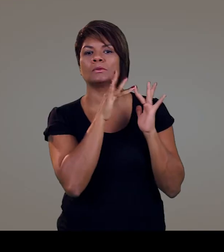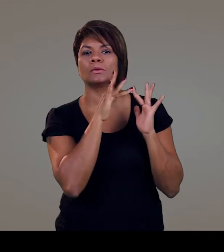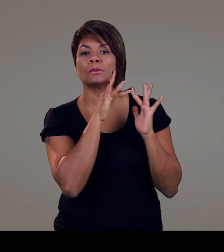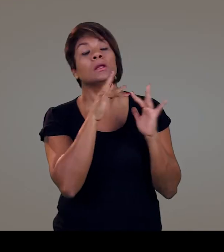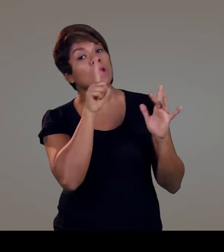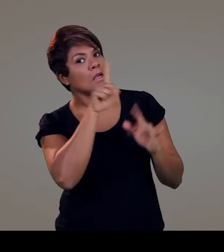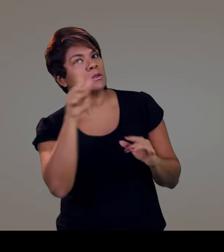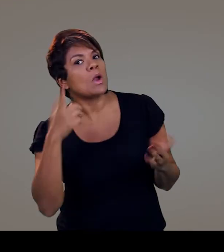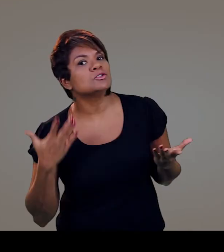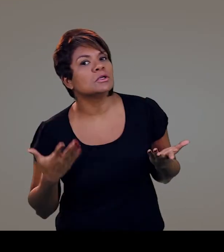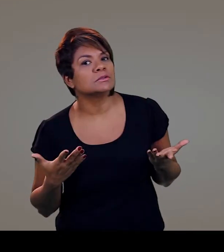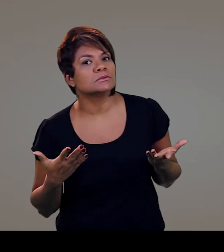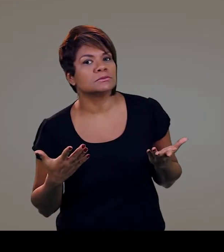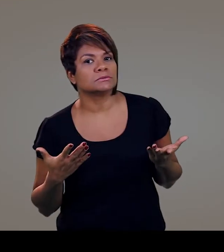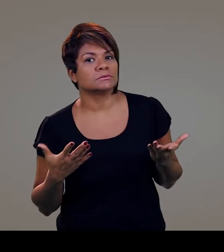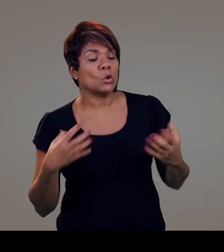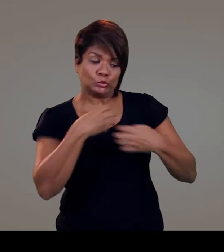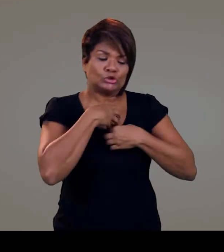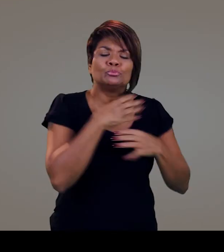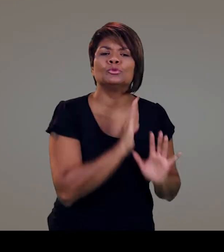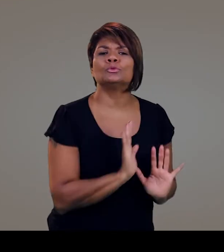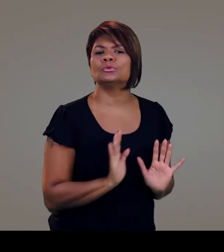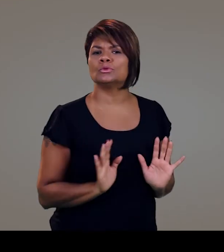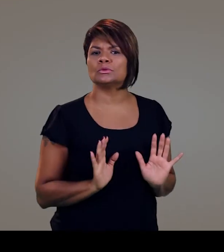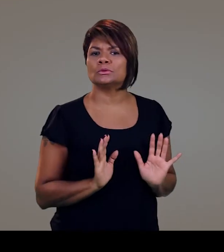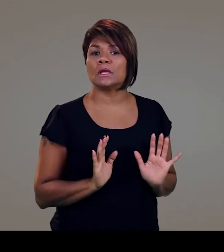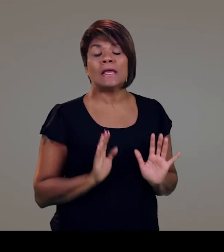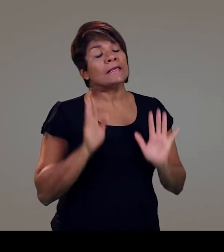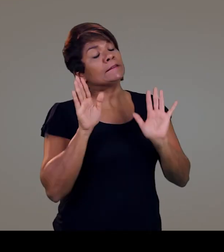temos que entrar nessa